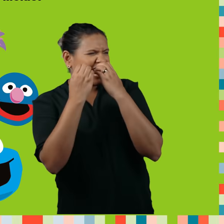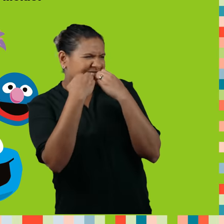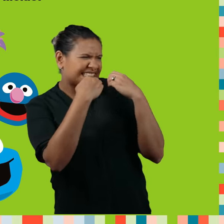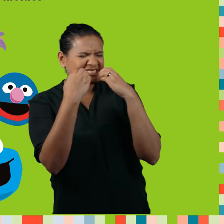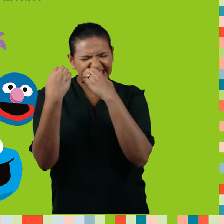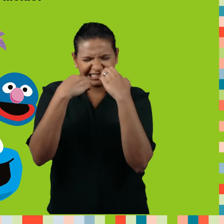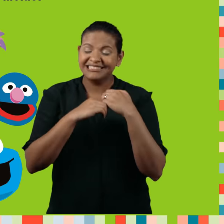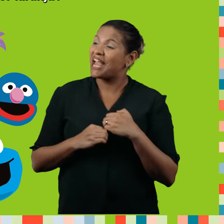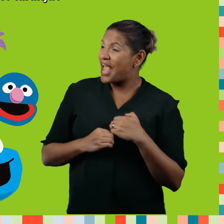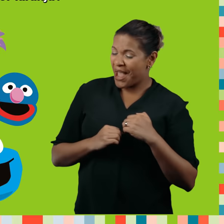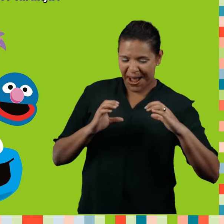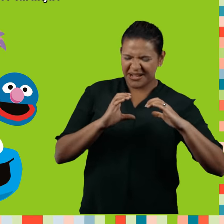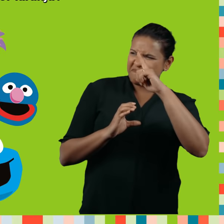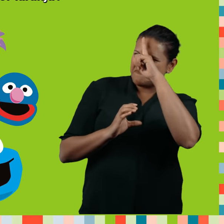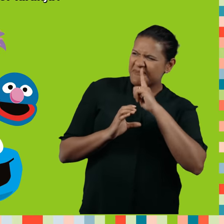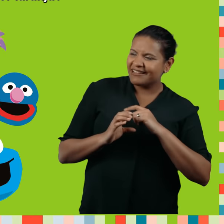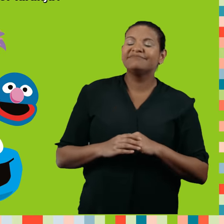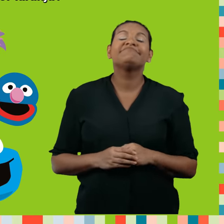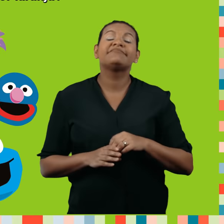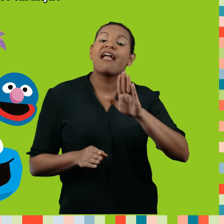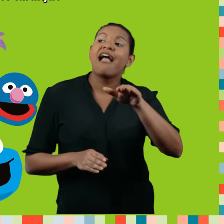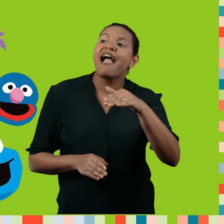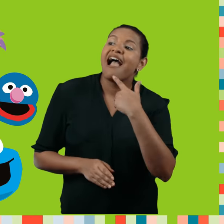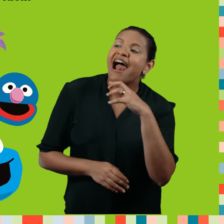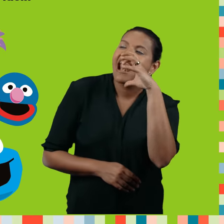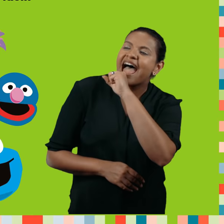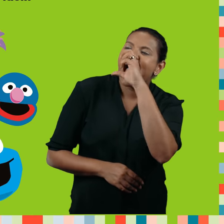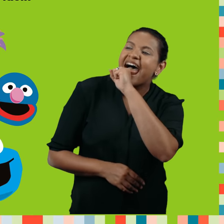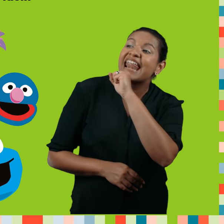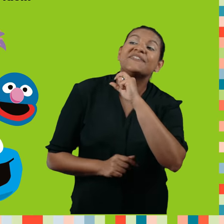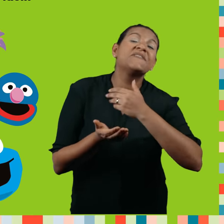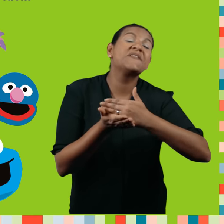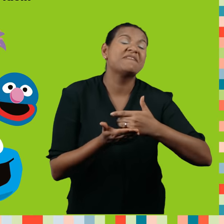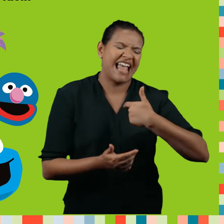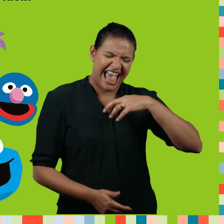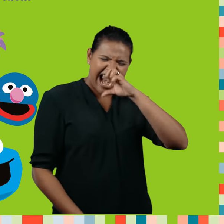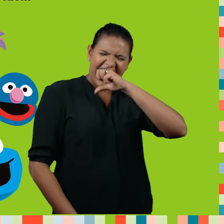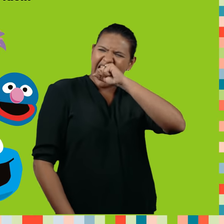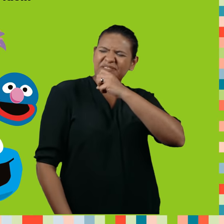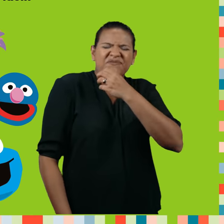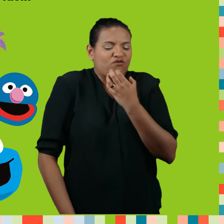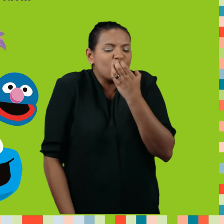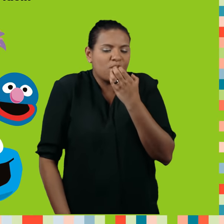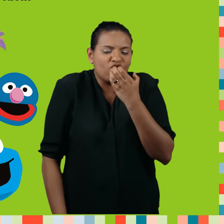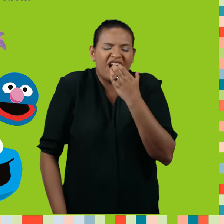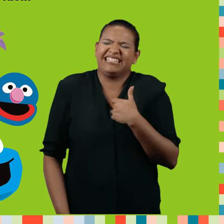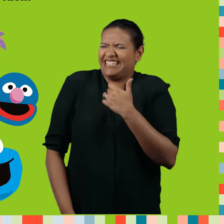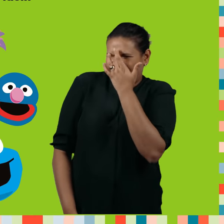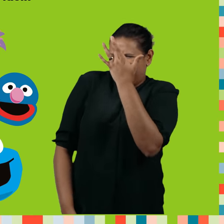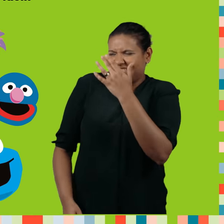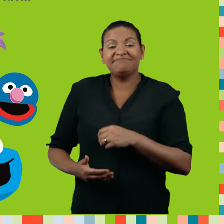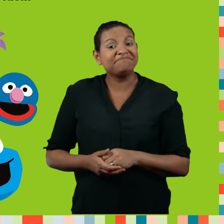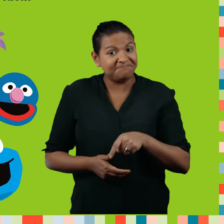Milho! Melão! E que tal comidas da cor laranja? Eu começo! Laranja! Essa